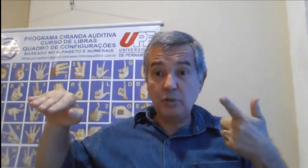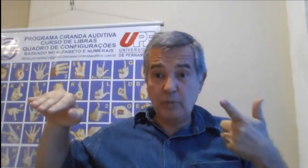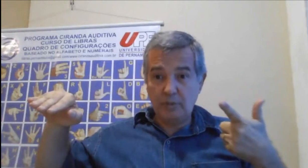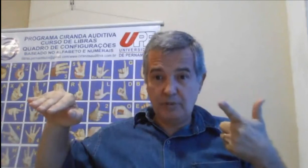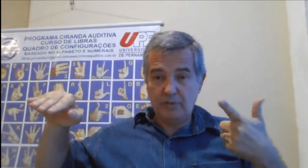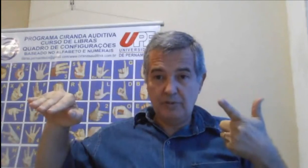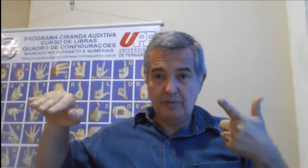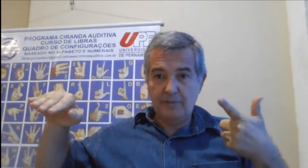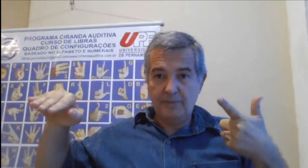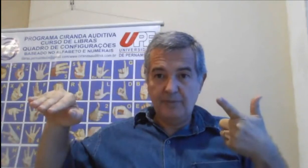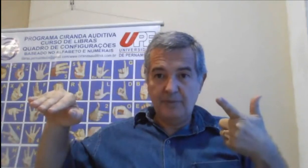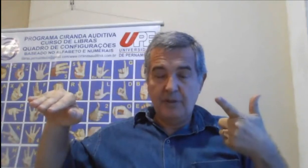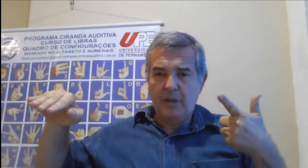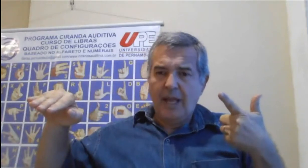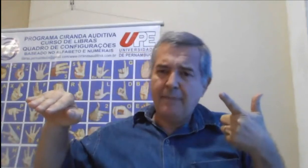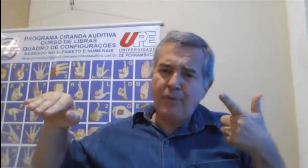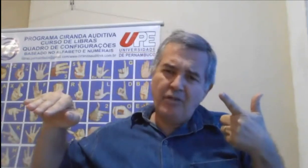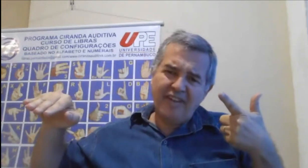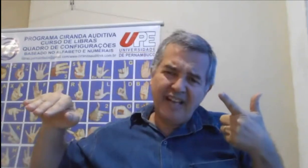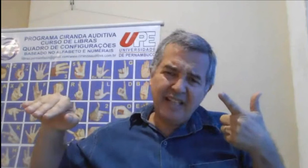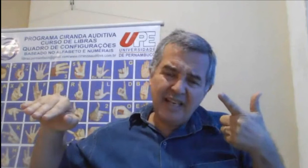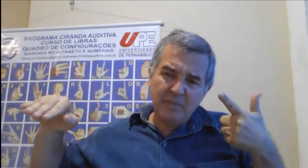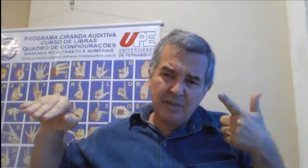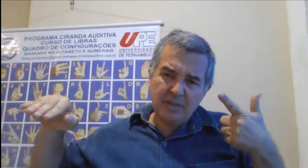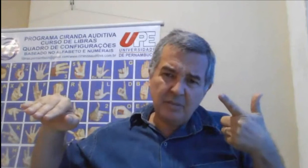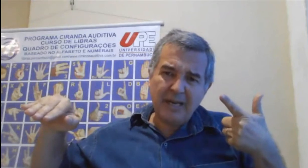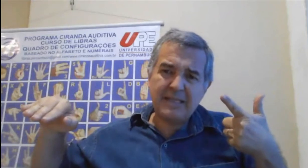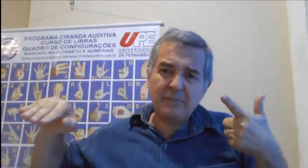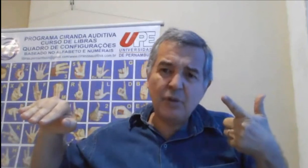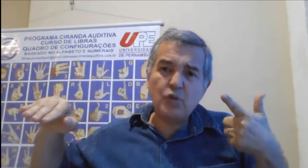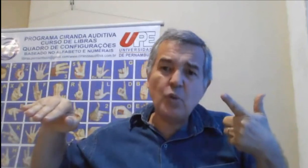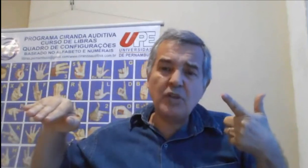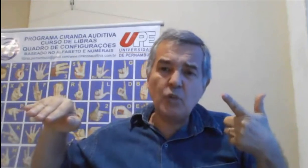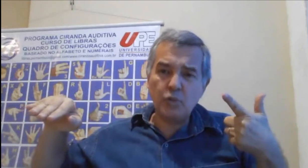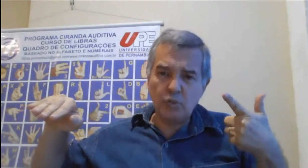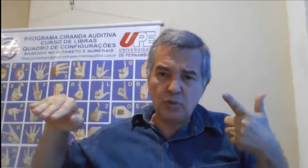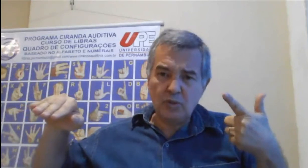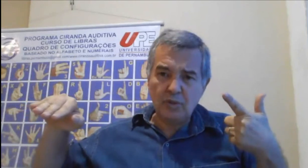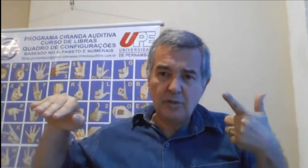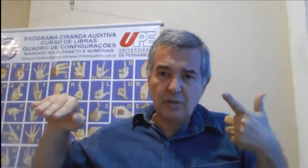Segundo ponto. A prova é de Libras para saber os conteúdos